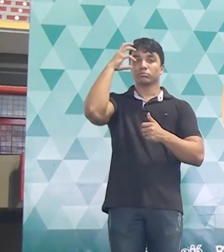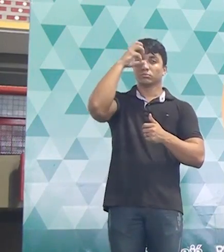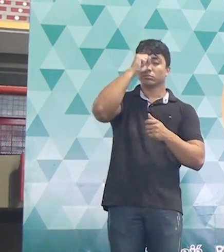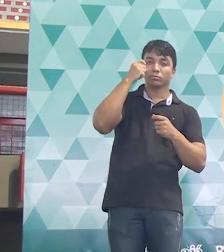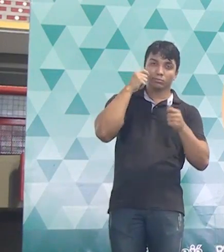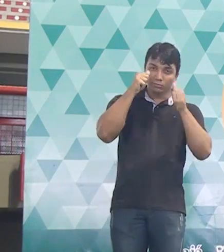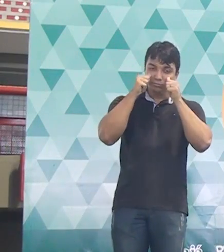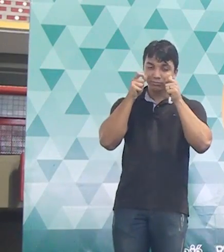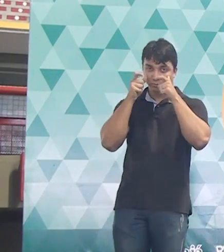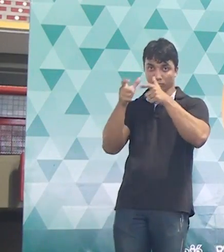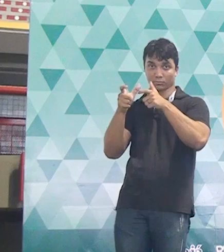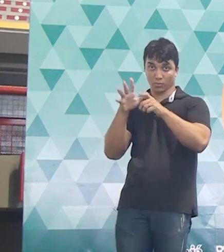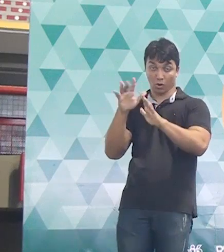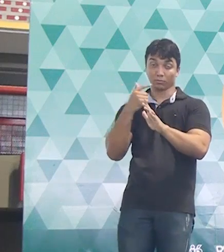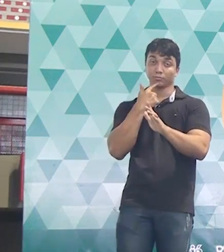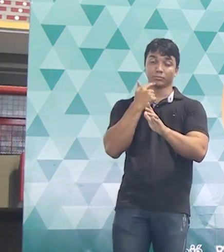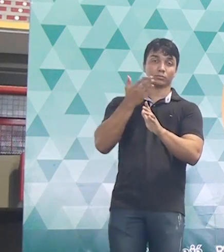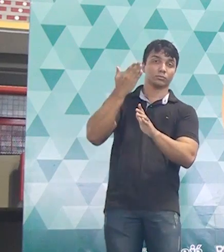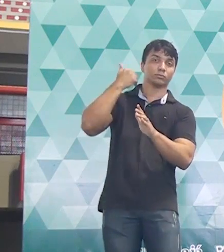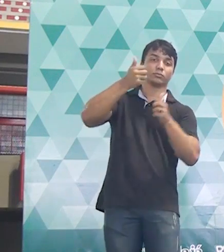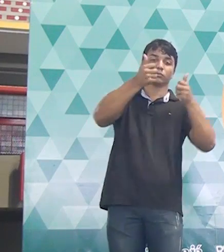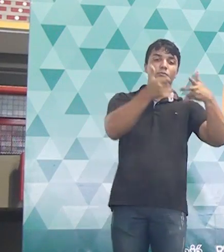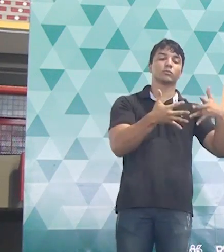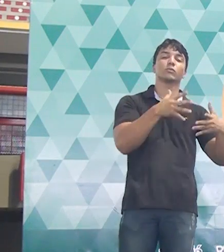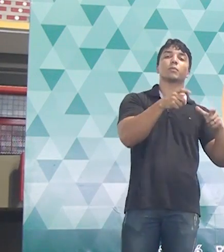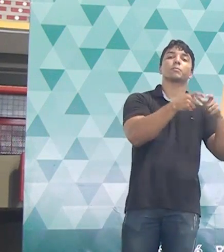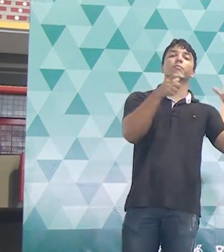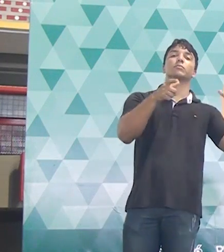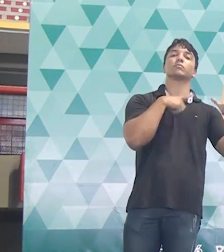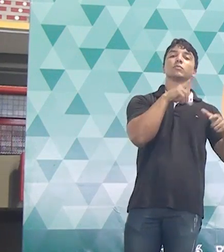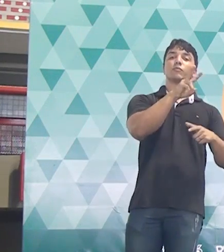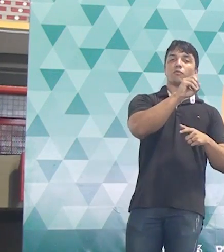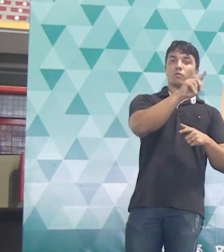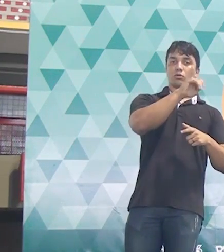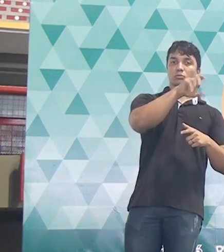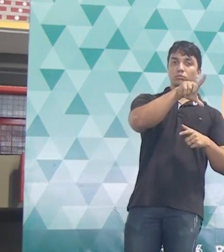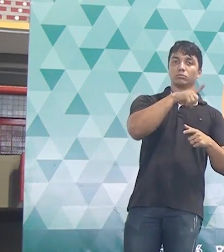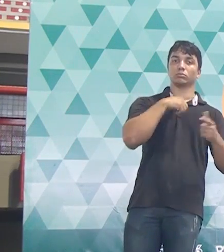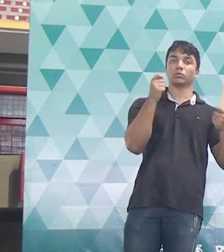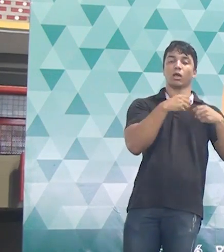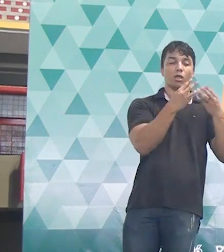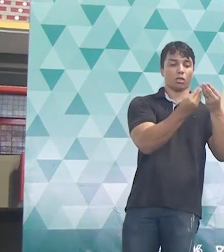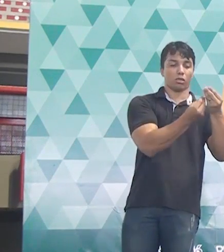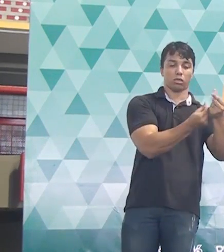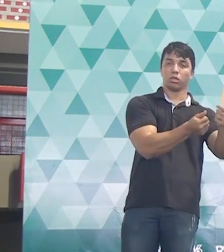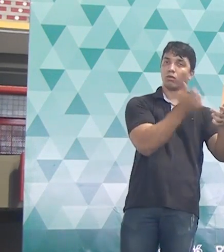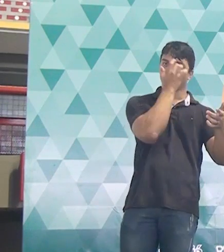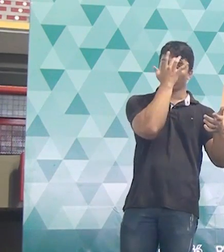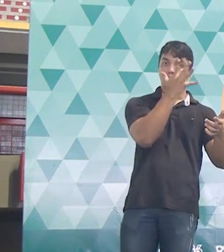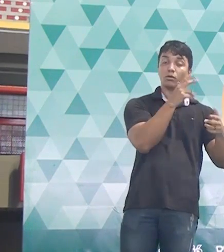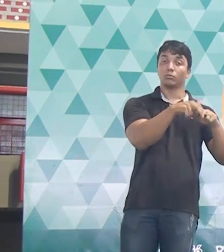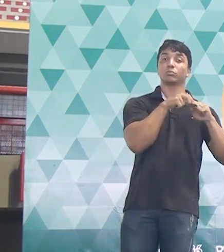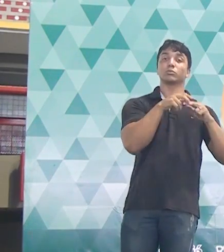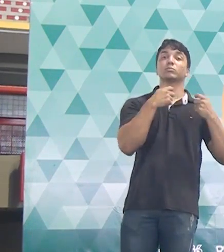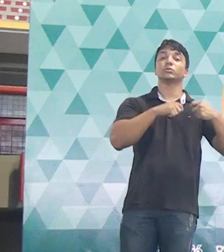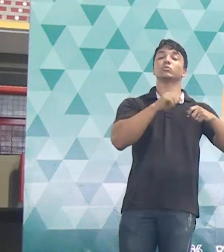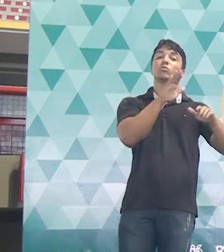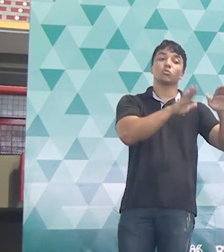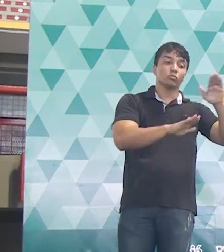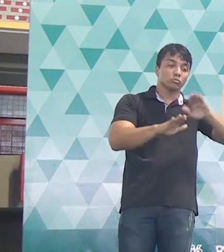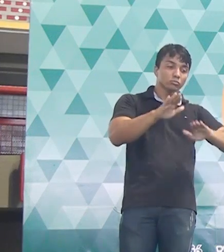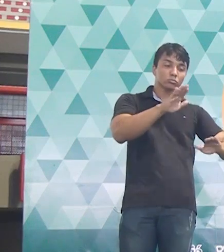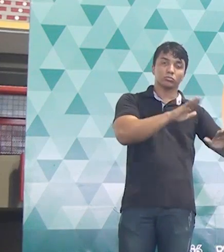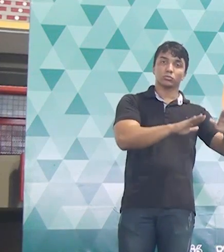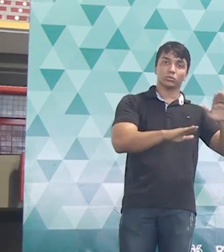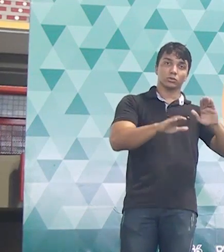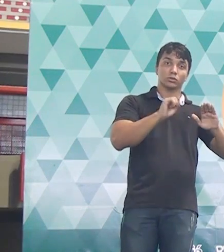agora há pouco que a maioria dos ácidos é volátil, evapora facilmente. Por isso eu devo ter muito cuidado quando eu for abrir um